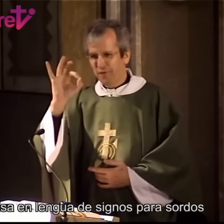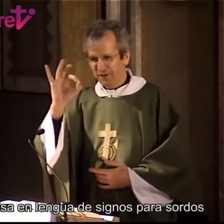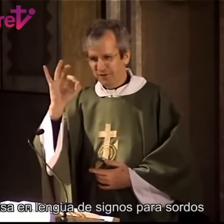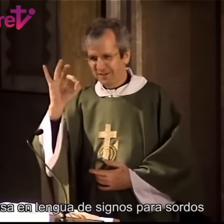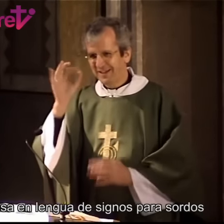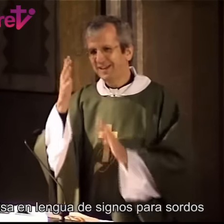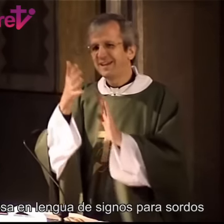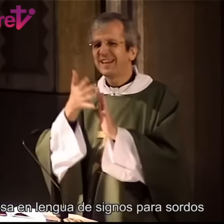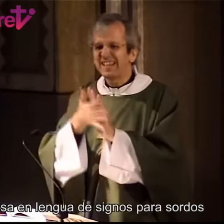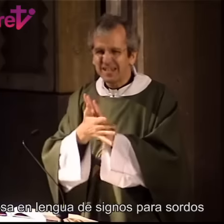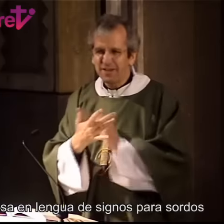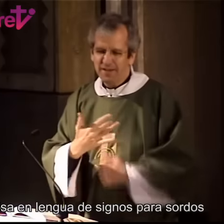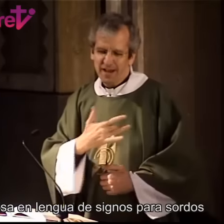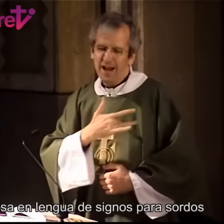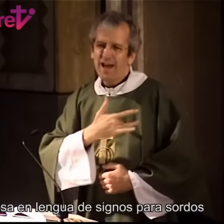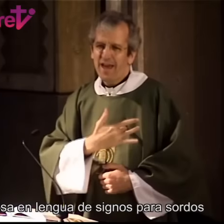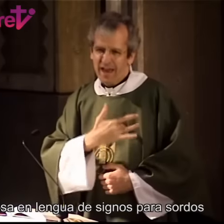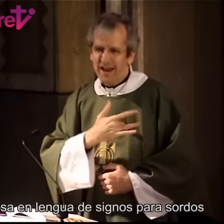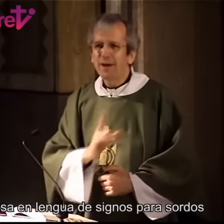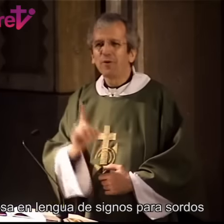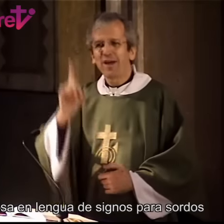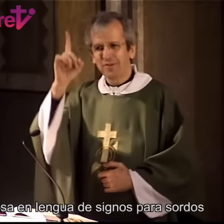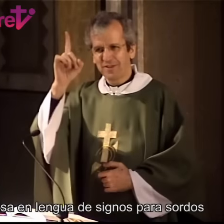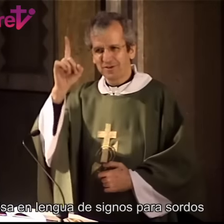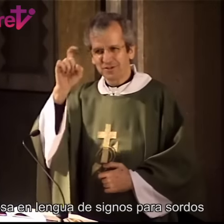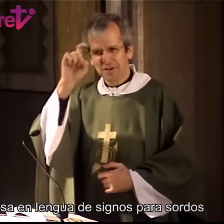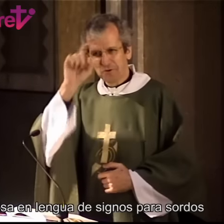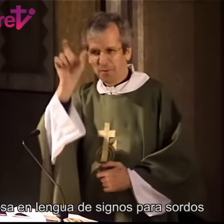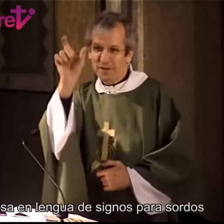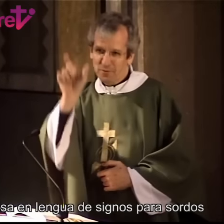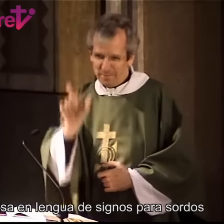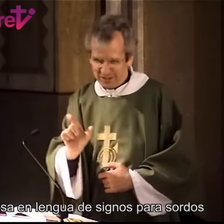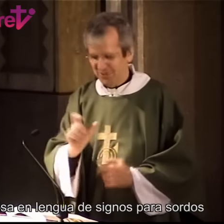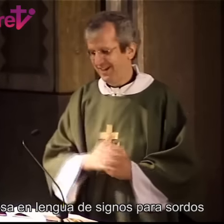Teófilo, que significa enamorado de Dios, nombre de una persona.